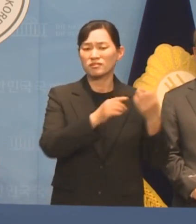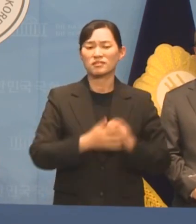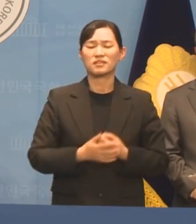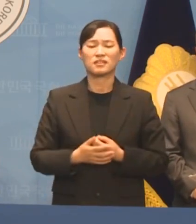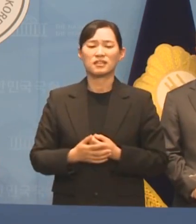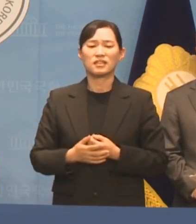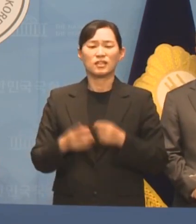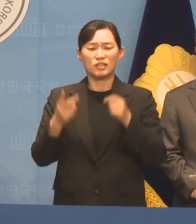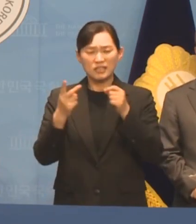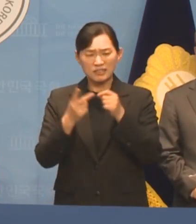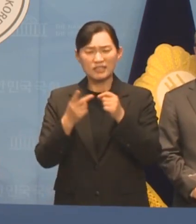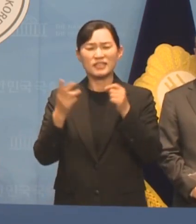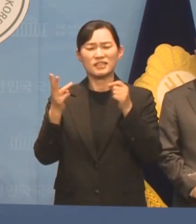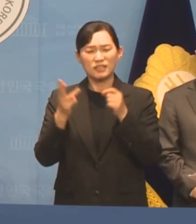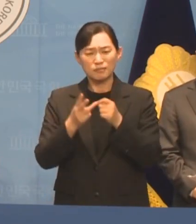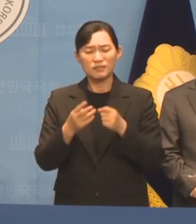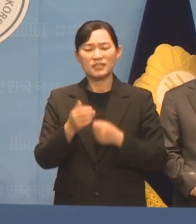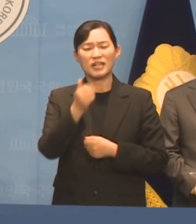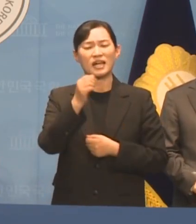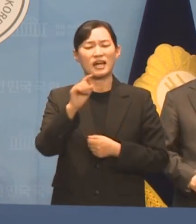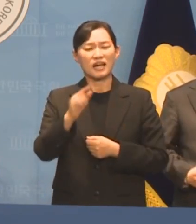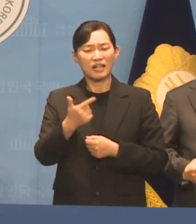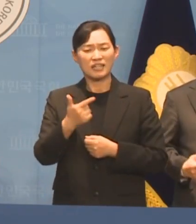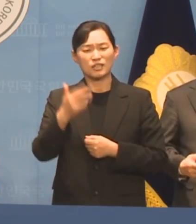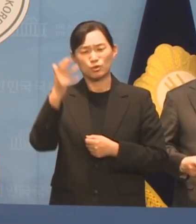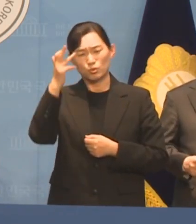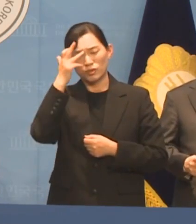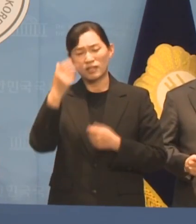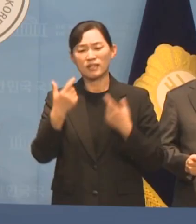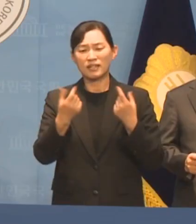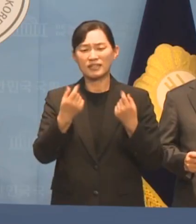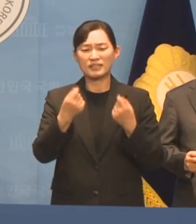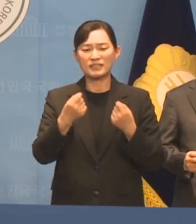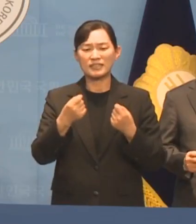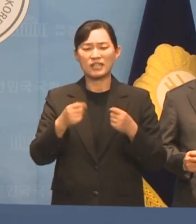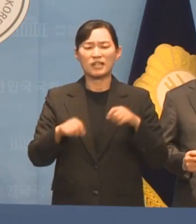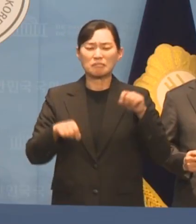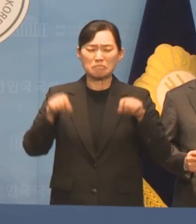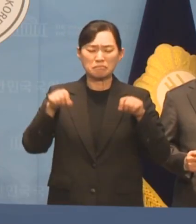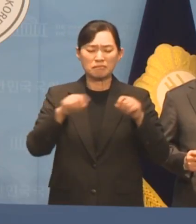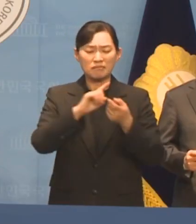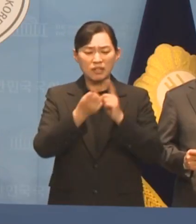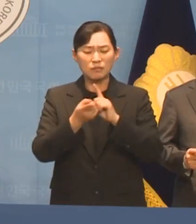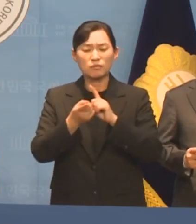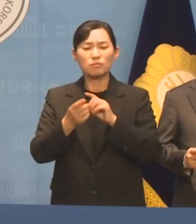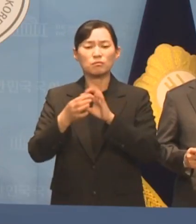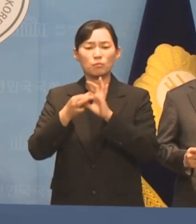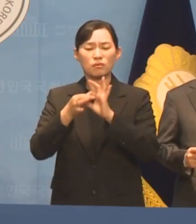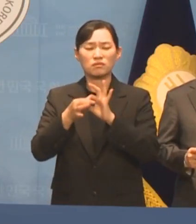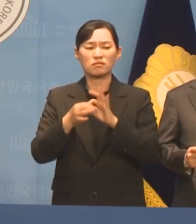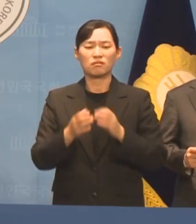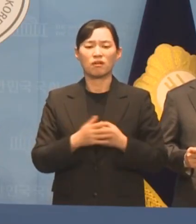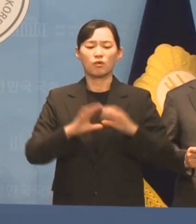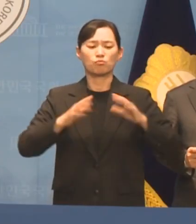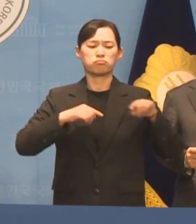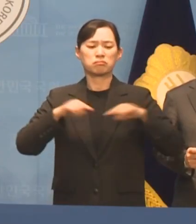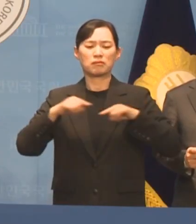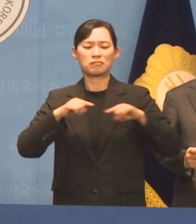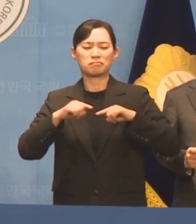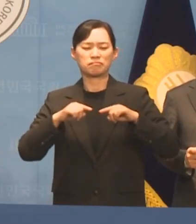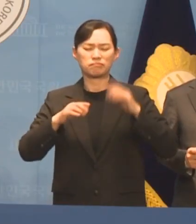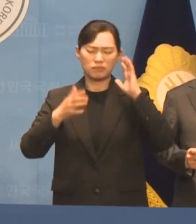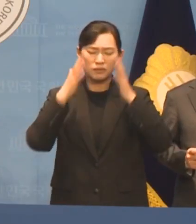제2회, 제3회 한덕수 최상목 같은 꼭두각시 대행을 통해서 국정을